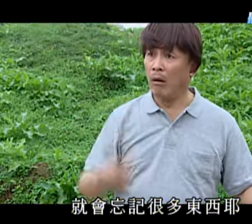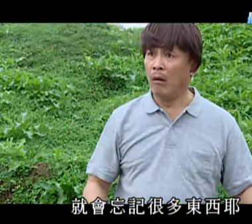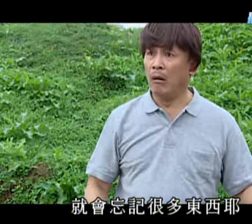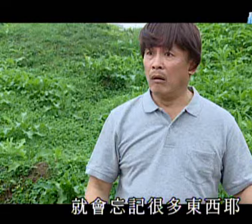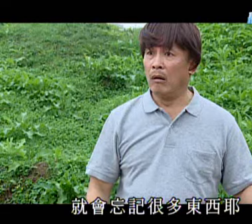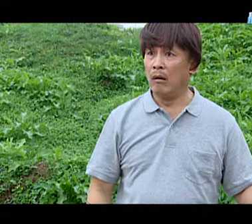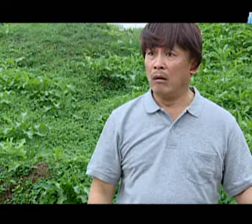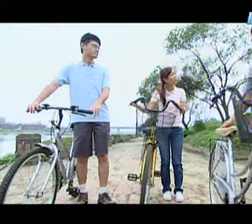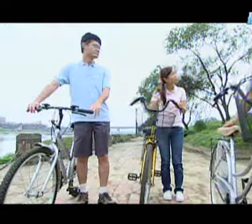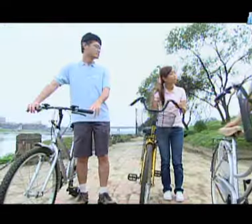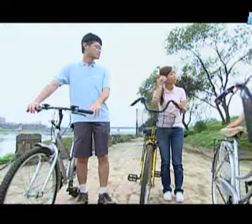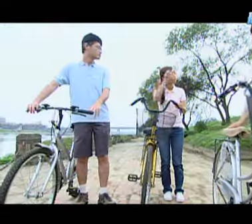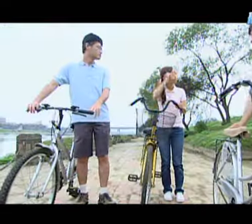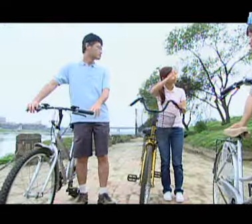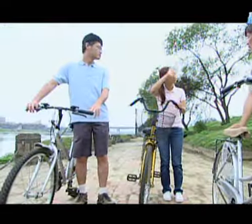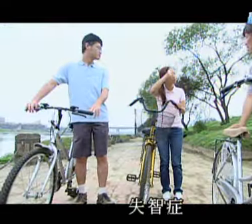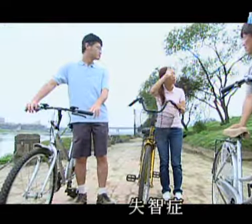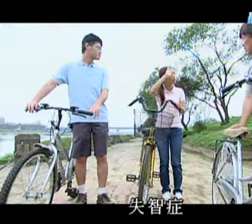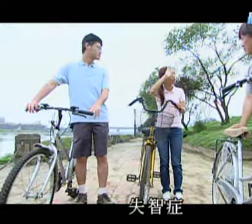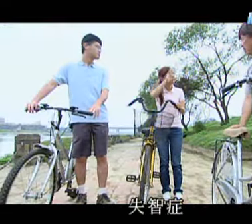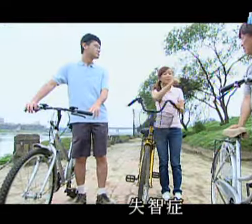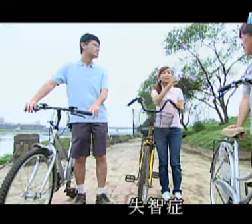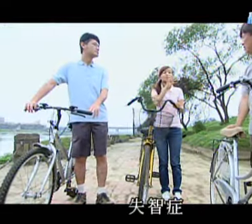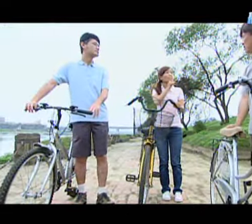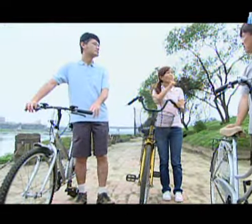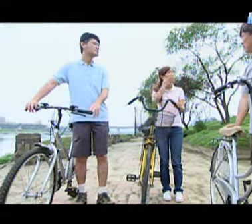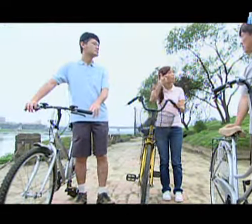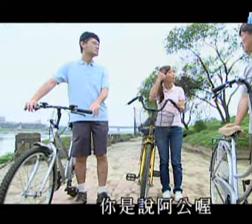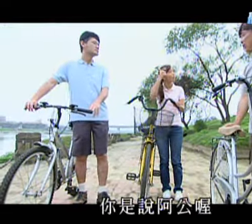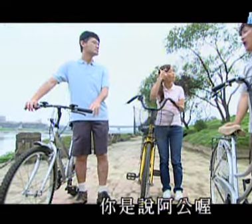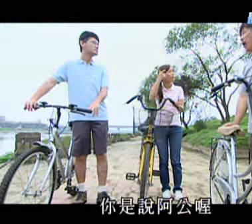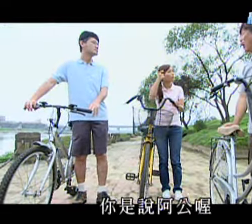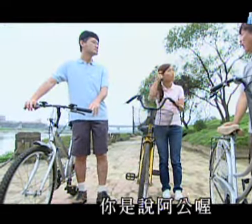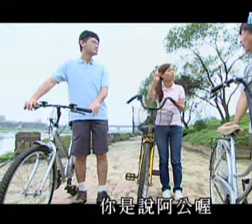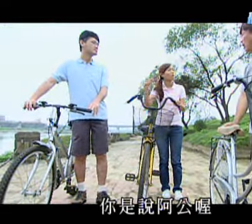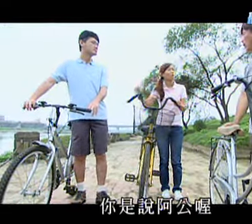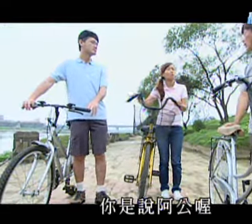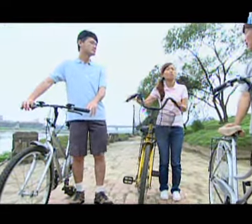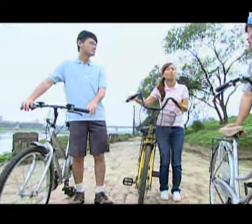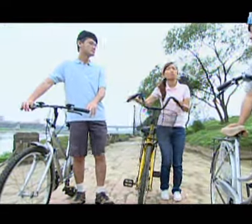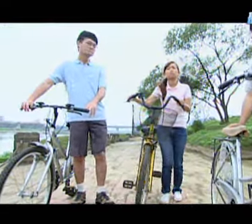西。 失智症？你是说阿公哦？ 嗯。